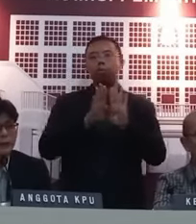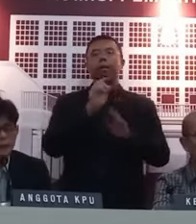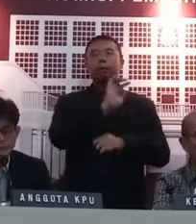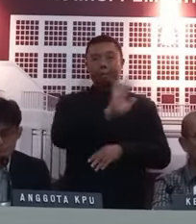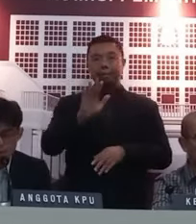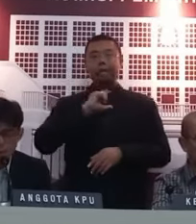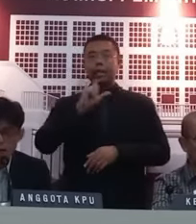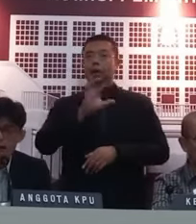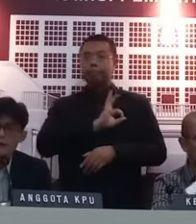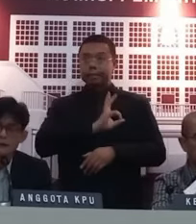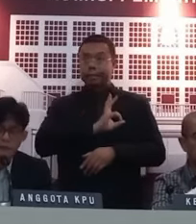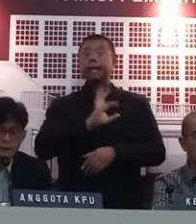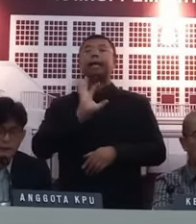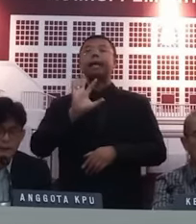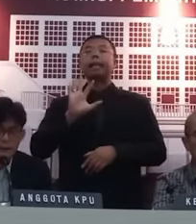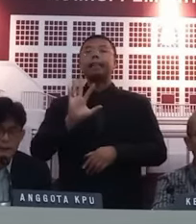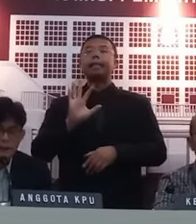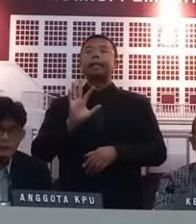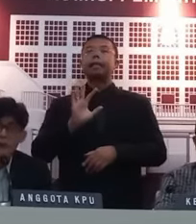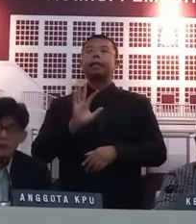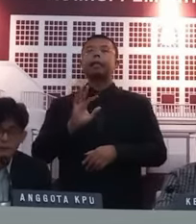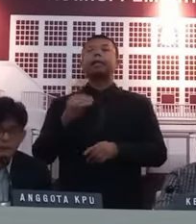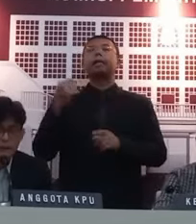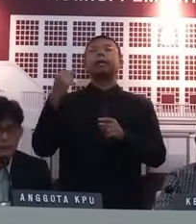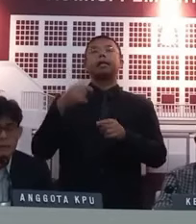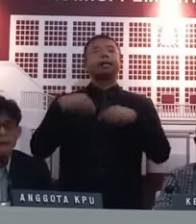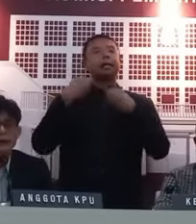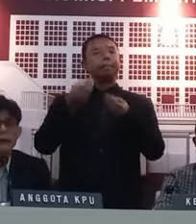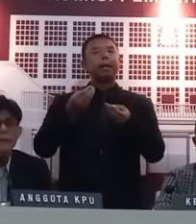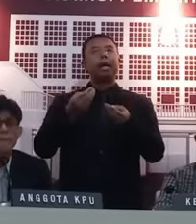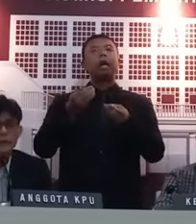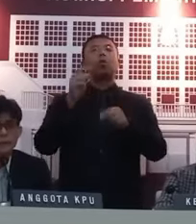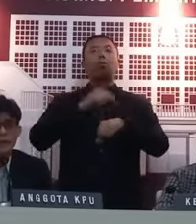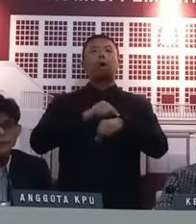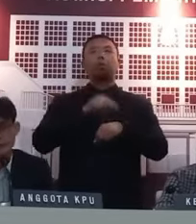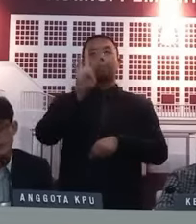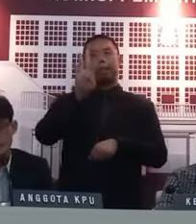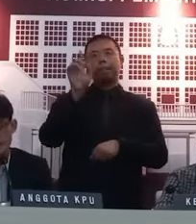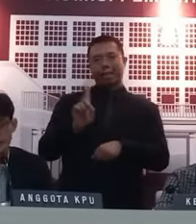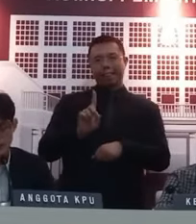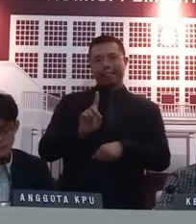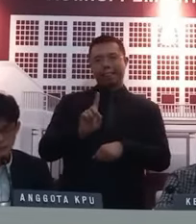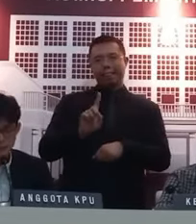calon presiden akan dipenuhi sebanyak 4 menit masing-masing